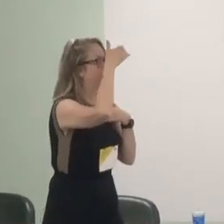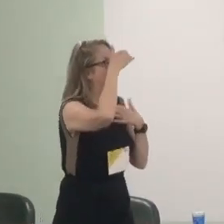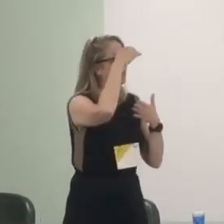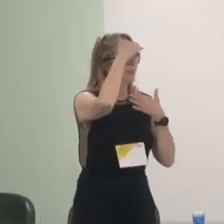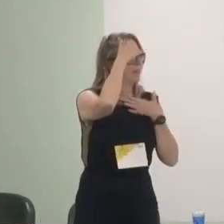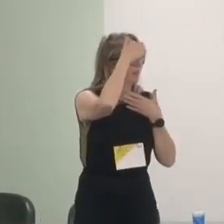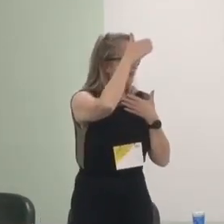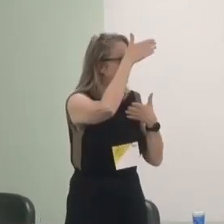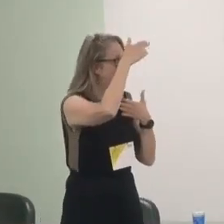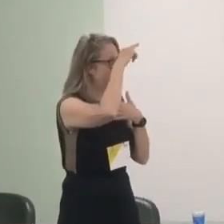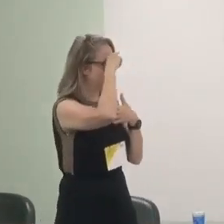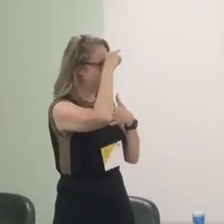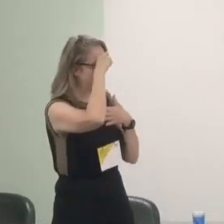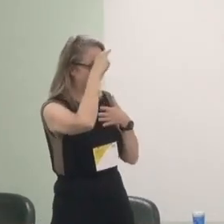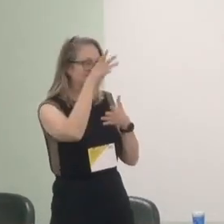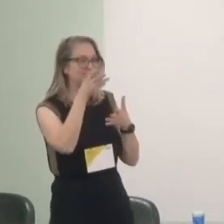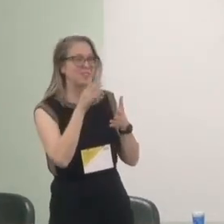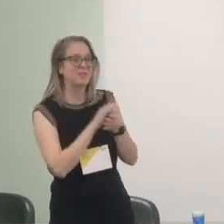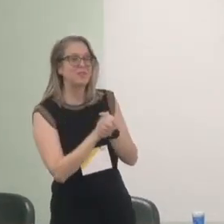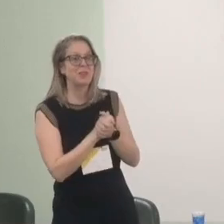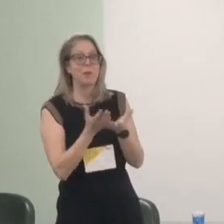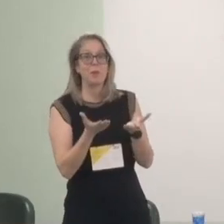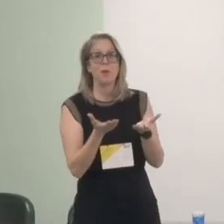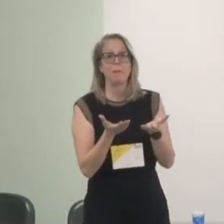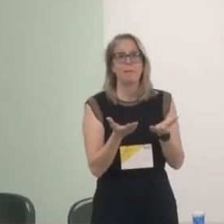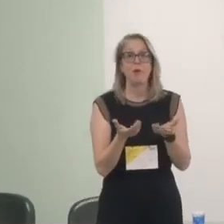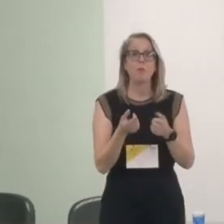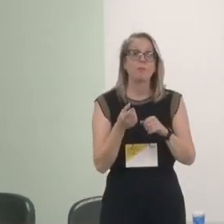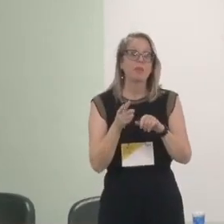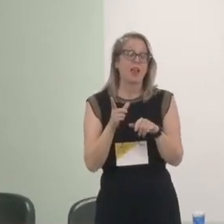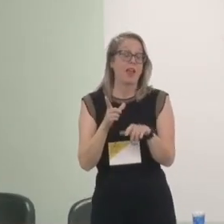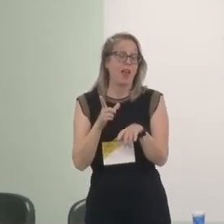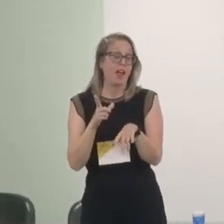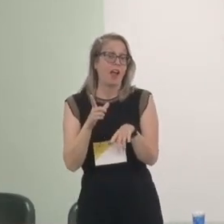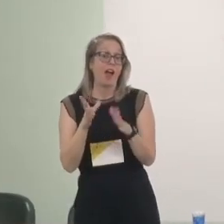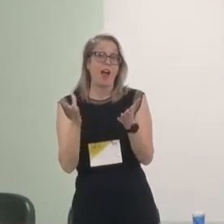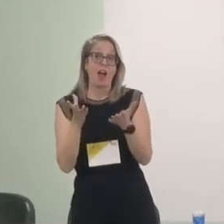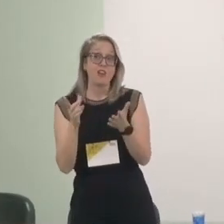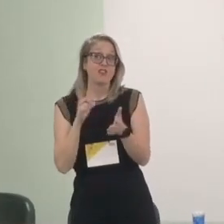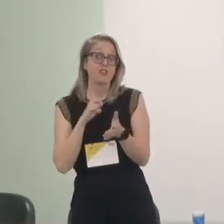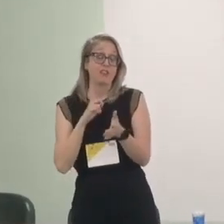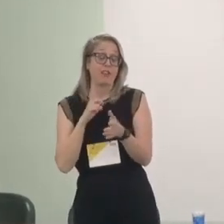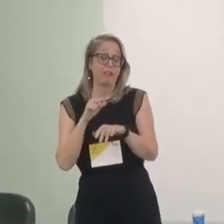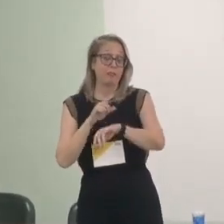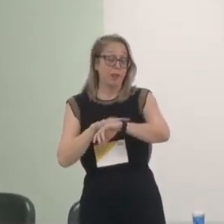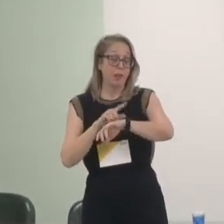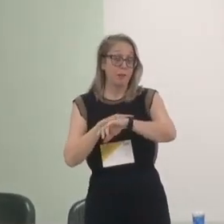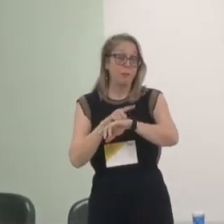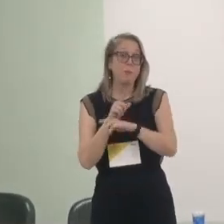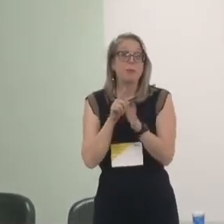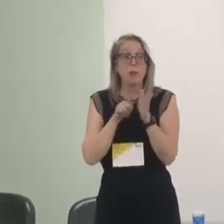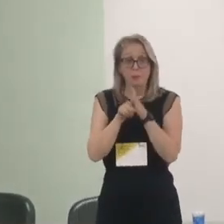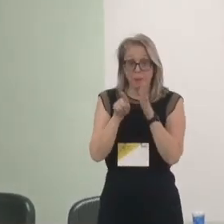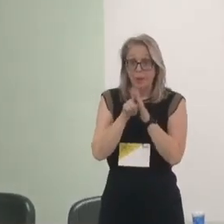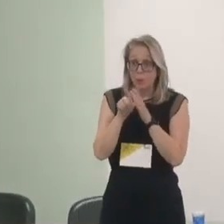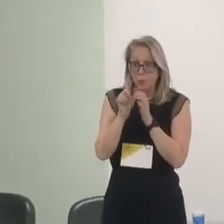Muito obrigada, Rodrigo, muito obrigada, Anderson. Nós temos um tempo